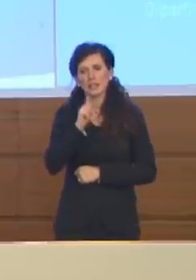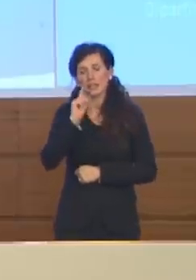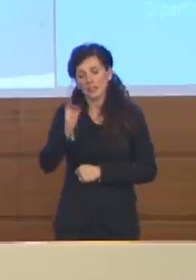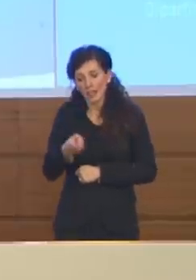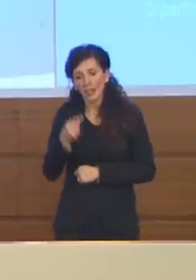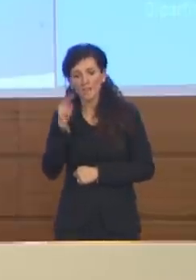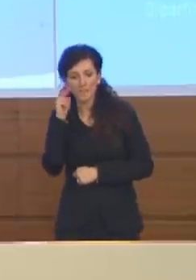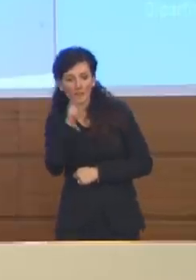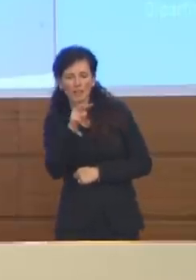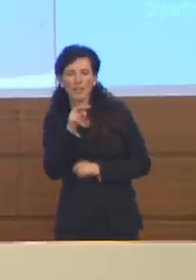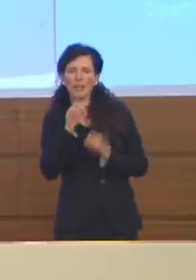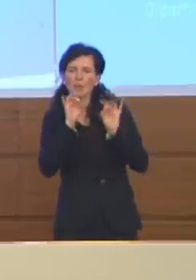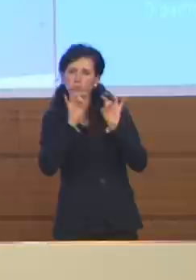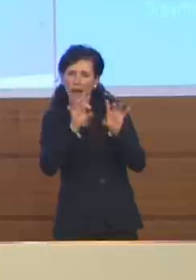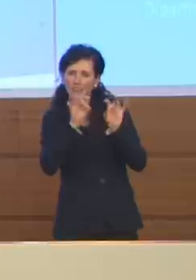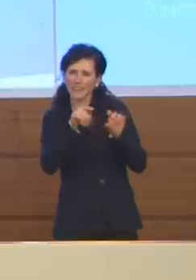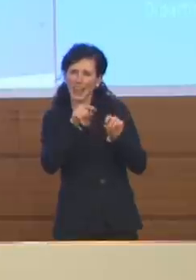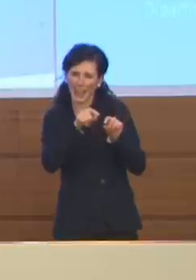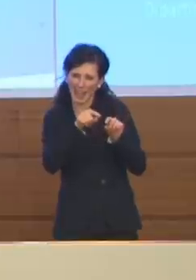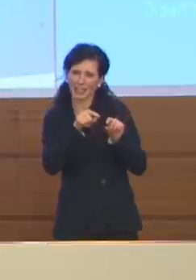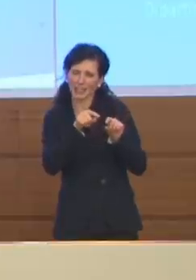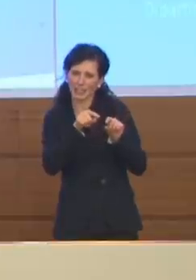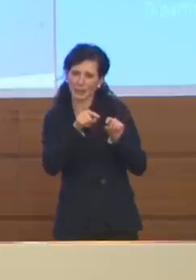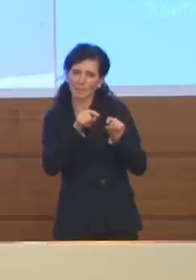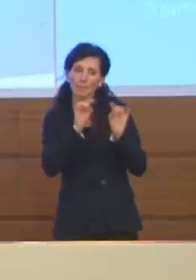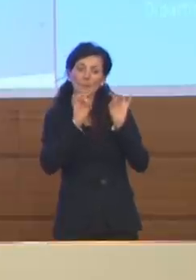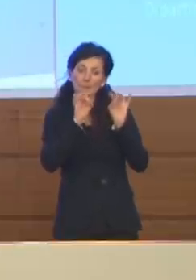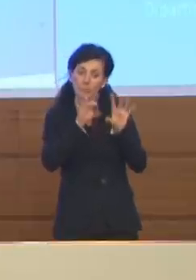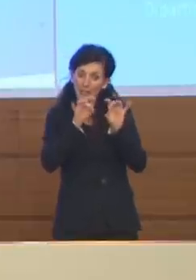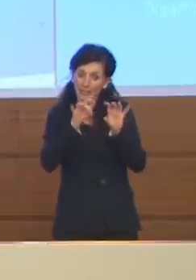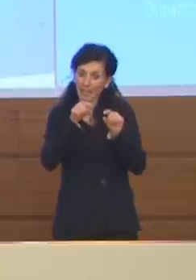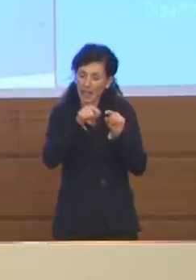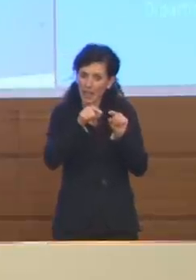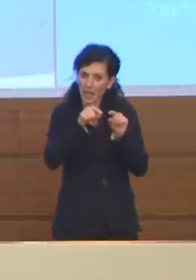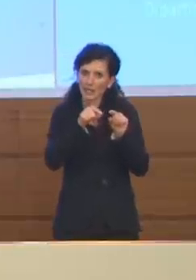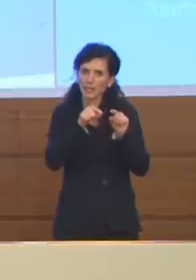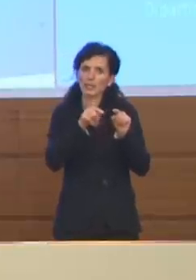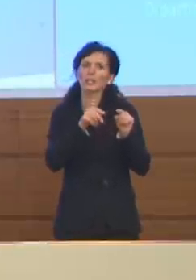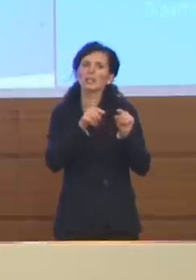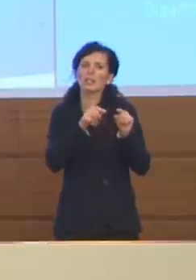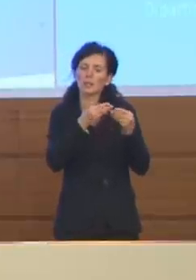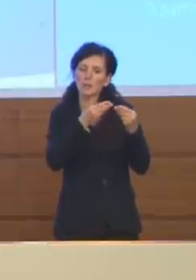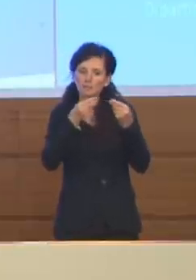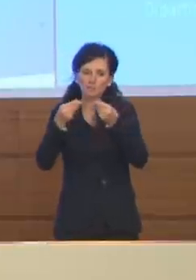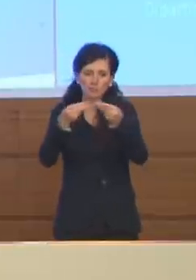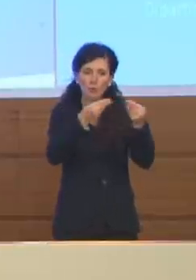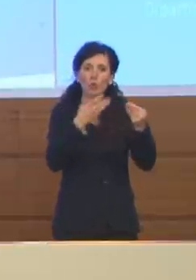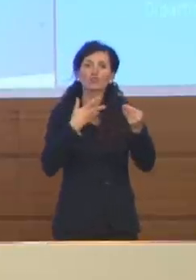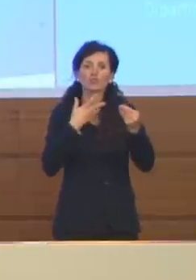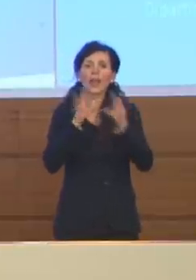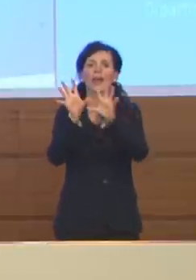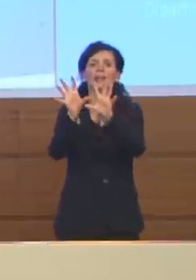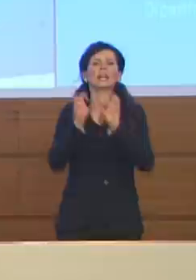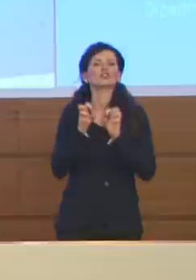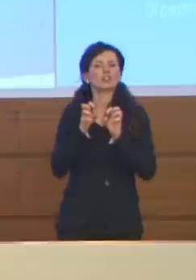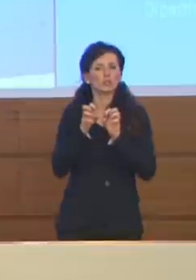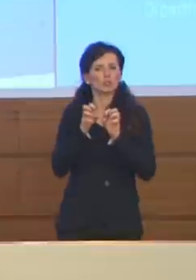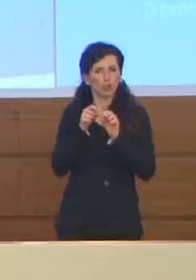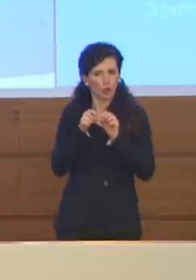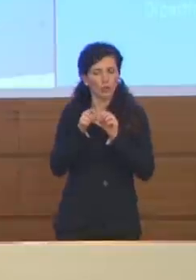se questi batteri espongono sulla loro superficie il recettore che è